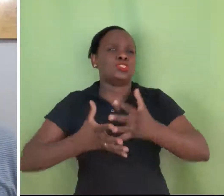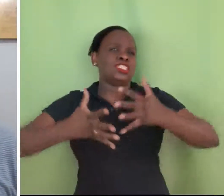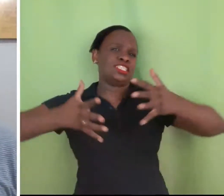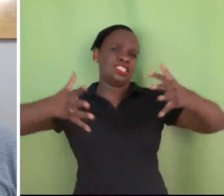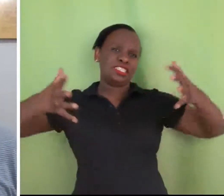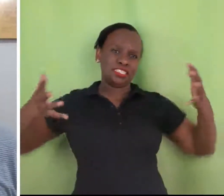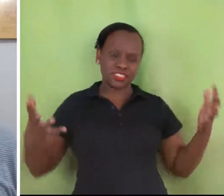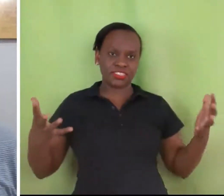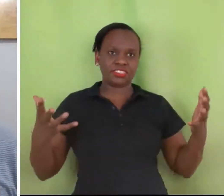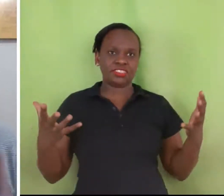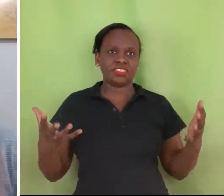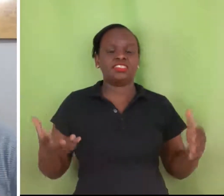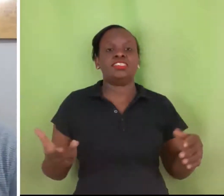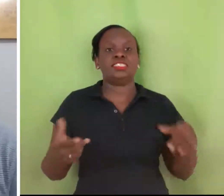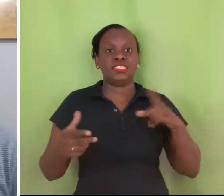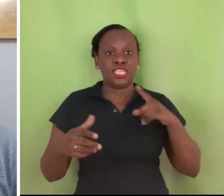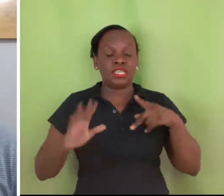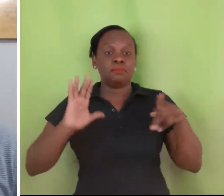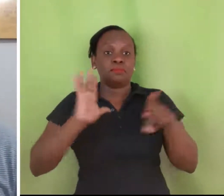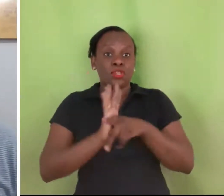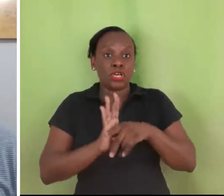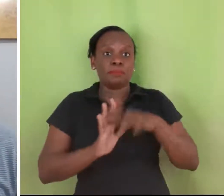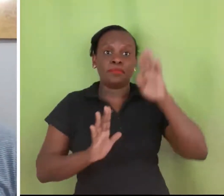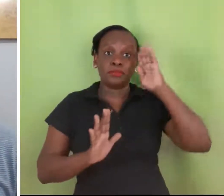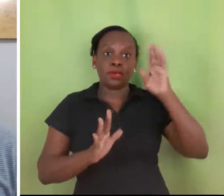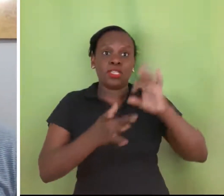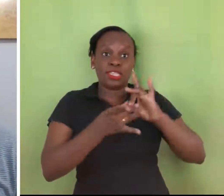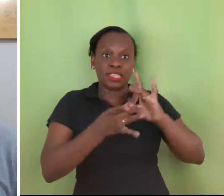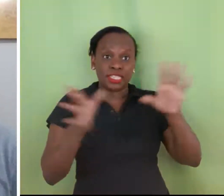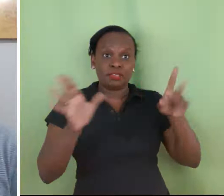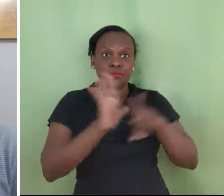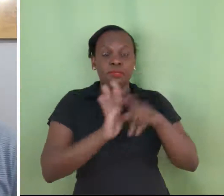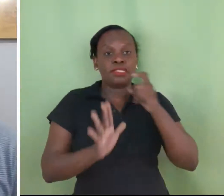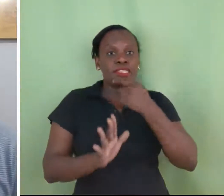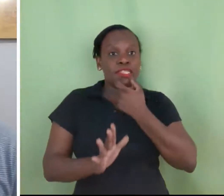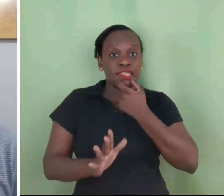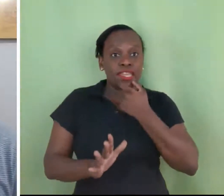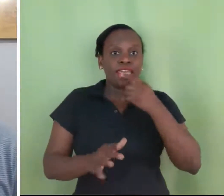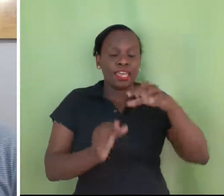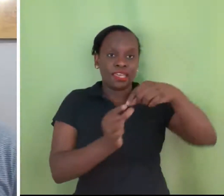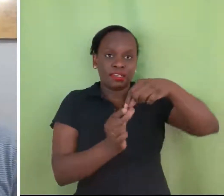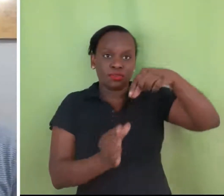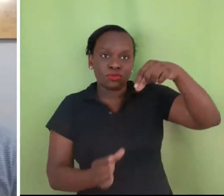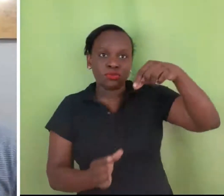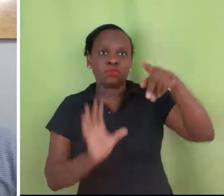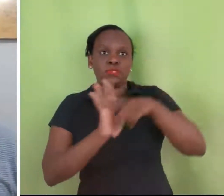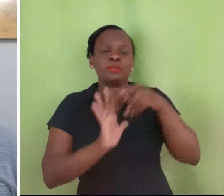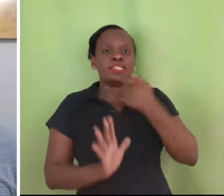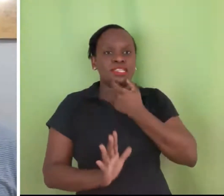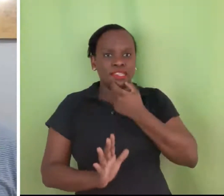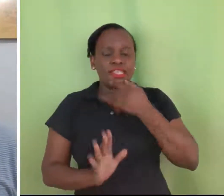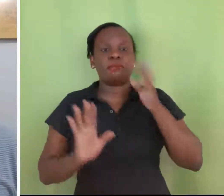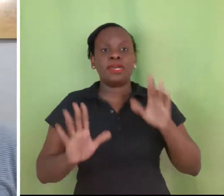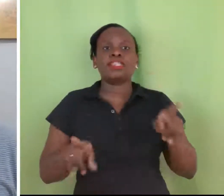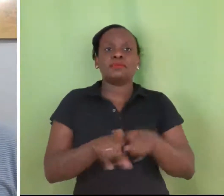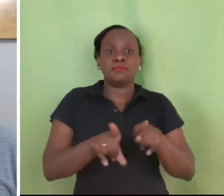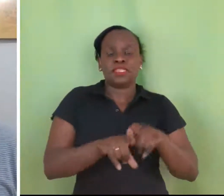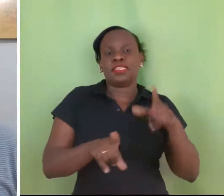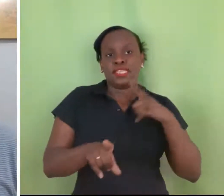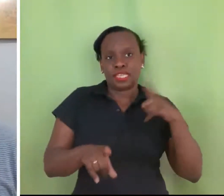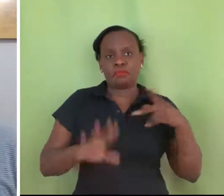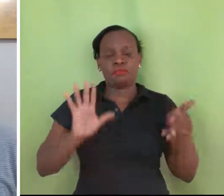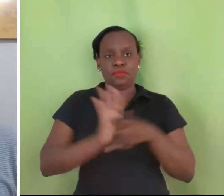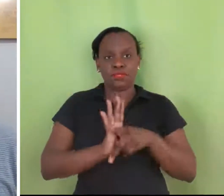grande. A parte que a princípio se libertou da Inglaterra era uma colônia da Inglaterra, né? Mas nós tivemos